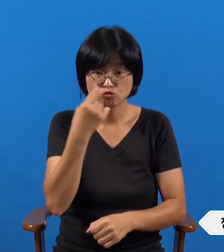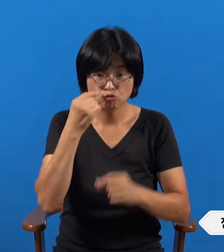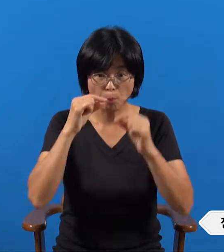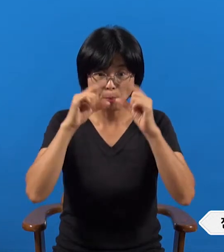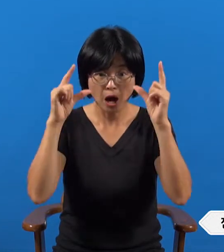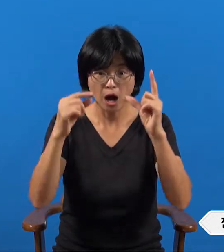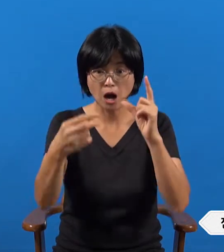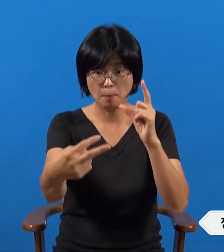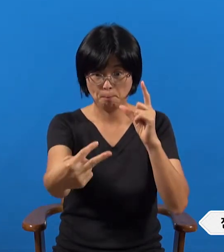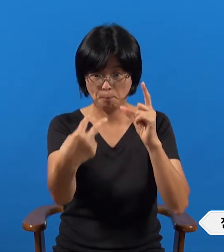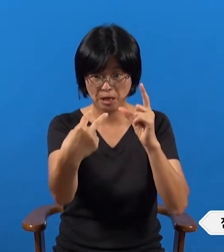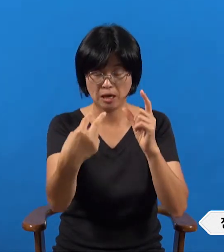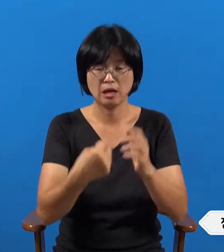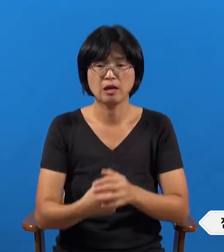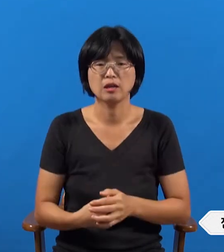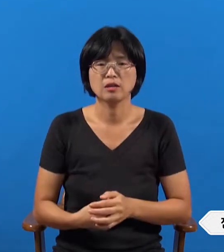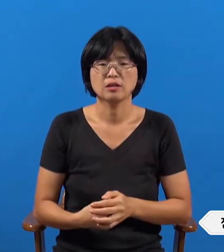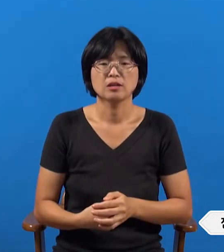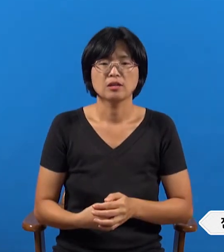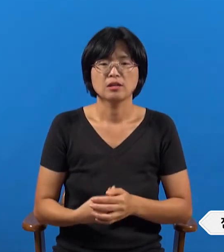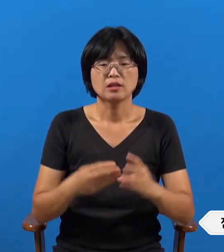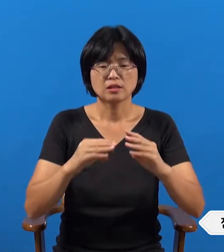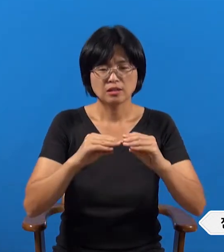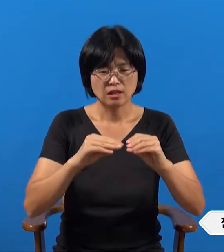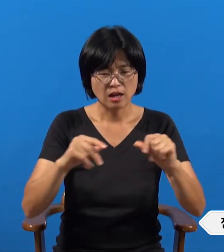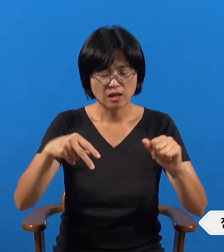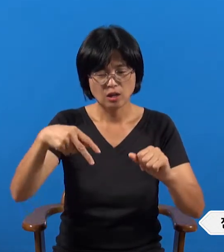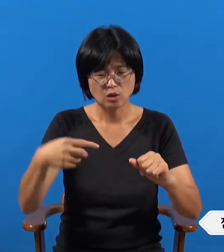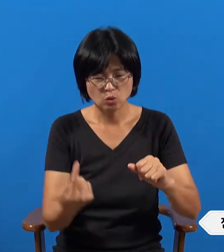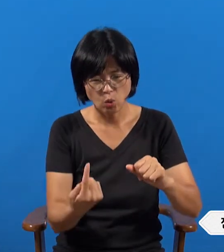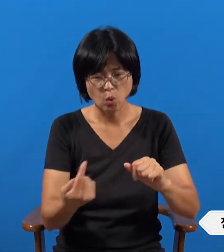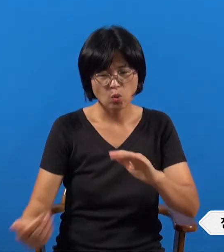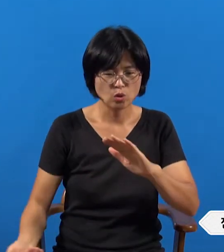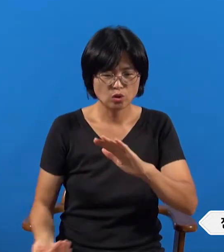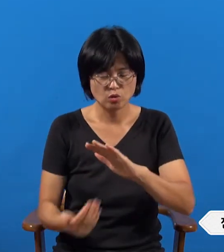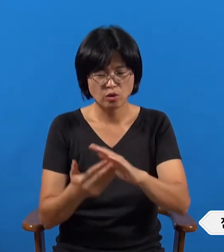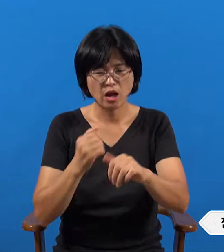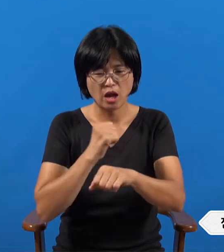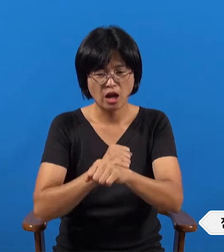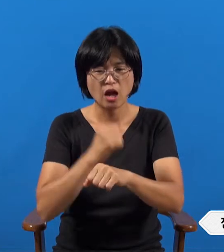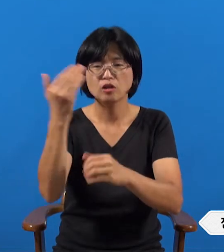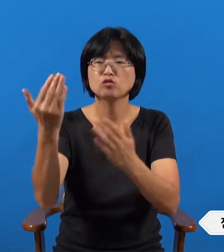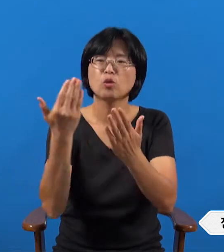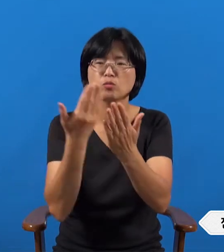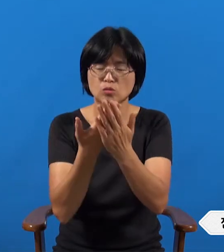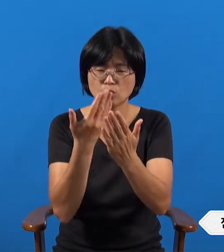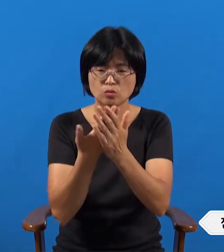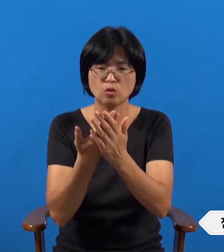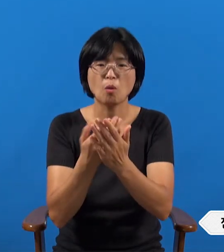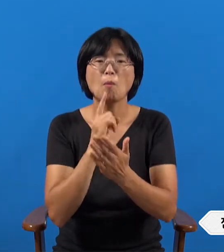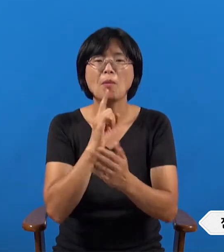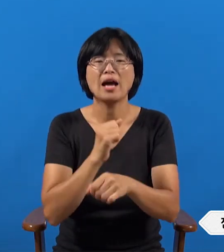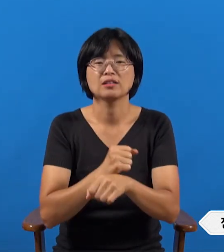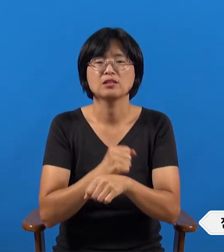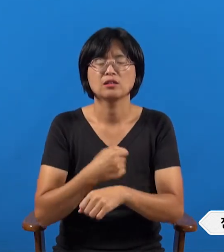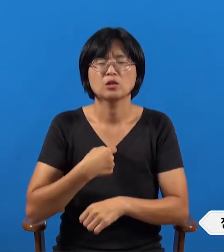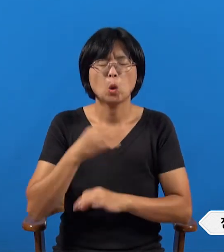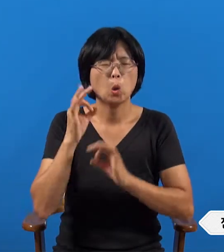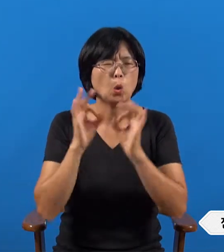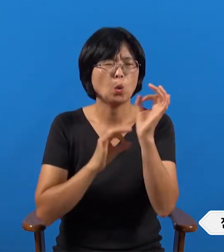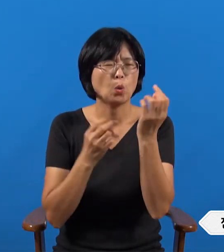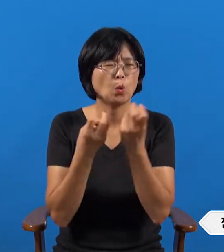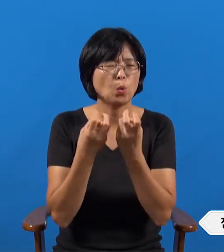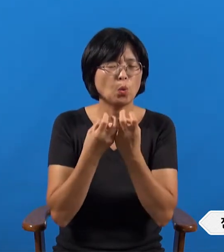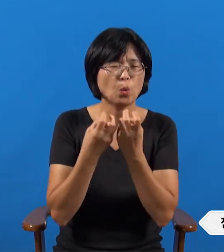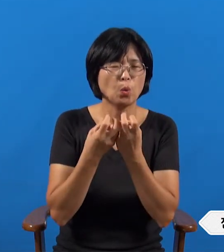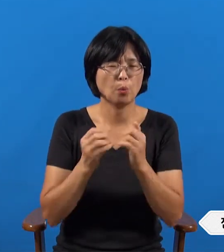보여집니다. 그래서 뜻이 하늘에서 이루어진 것처럼 땅에서도 이루어지게 하시옵소서.